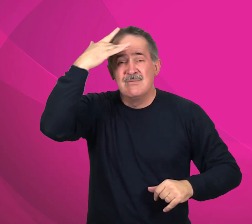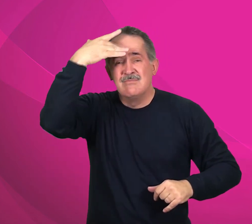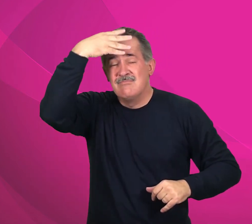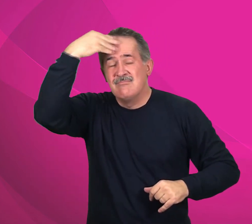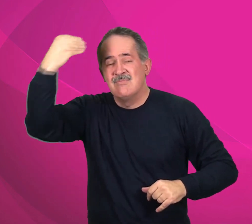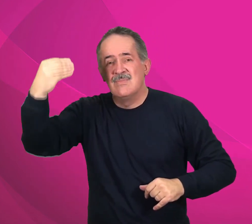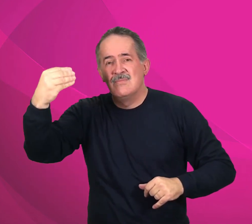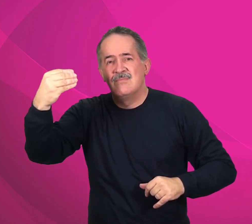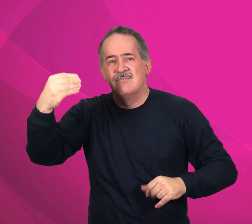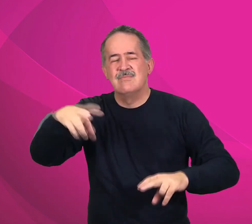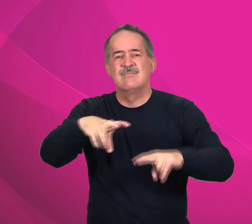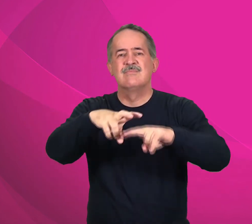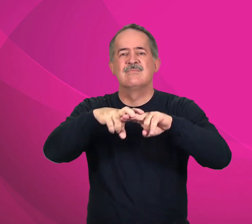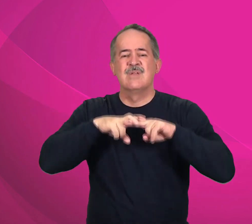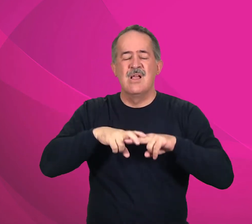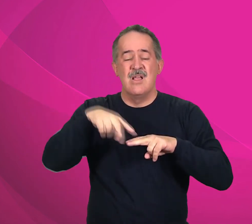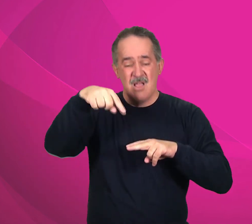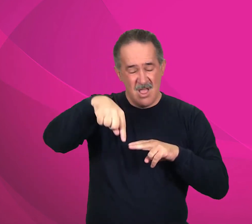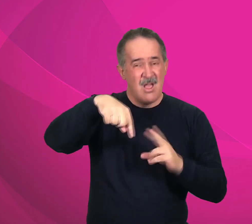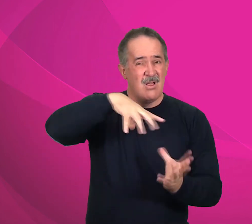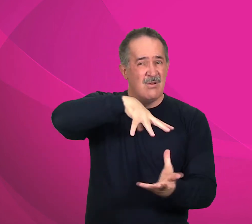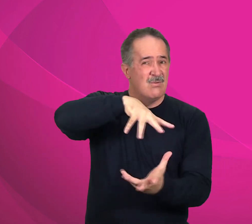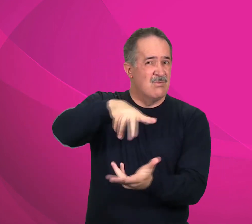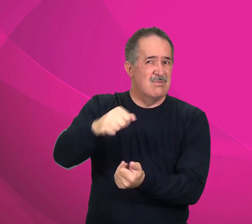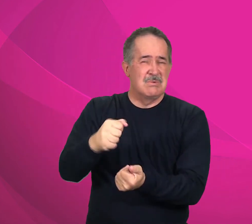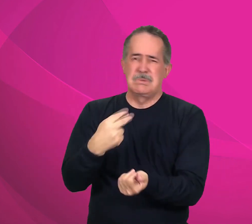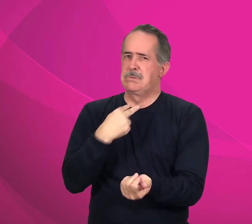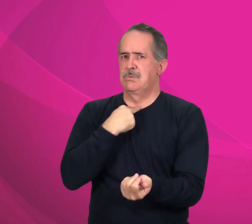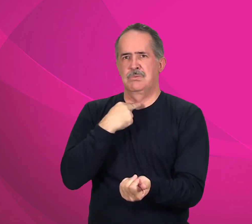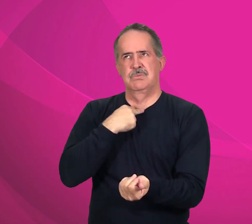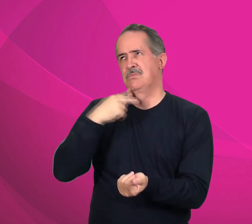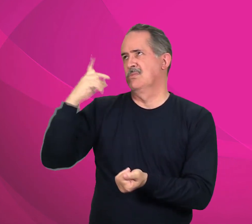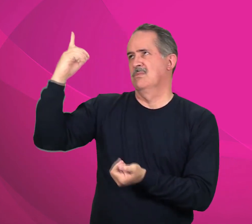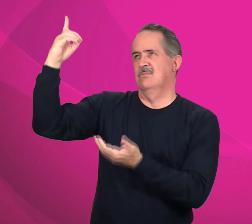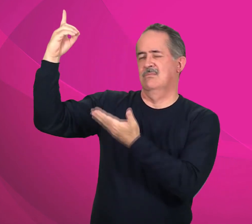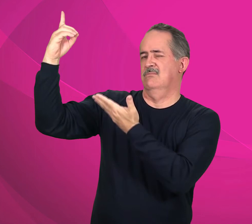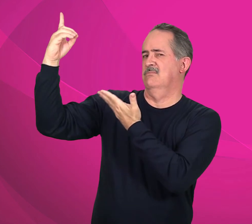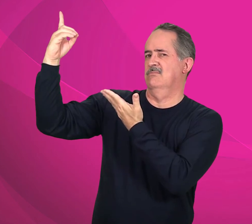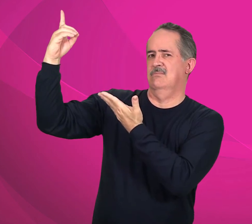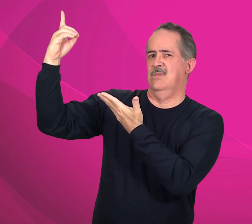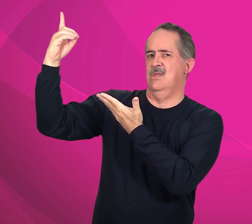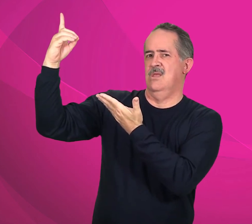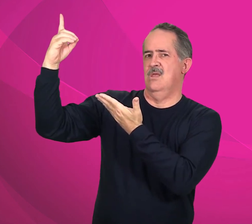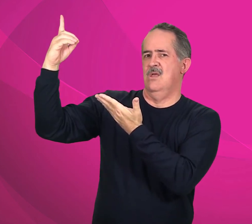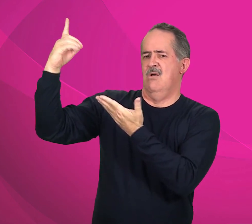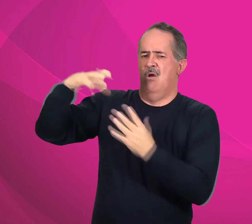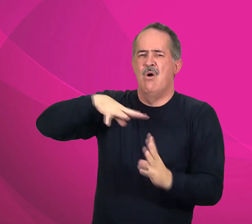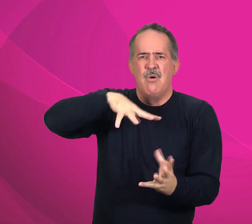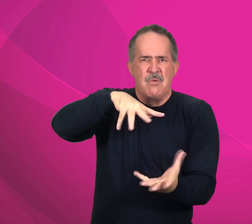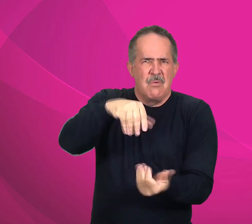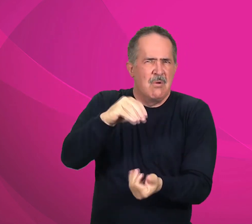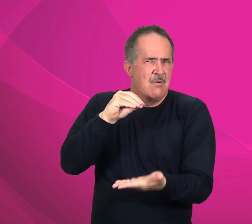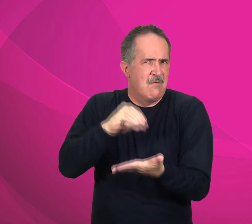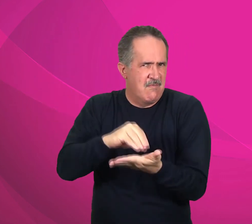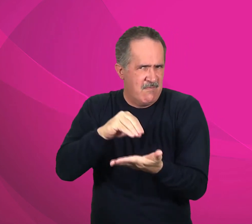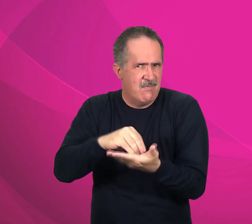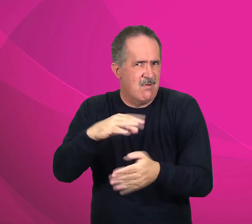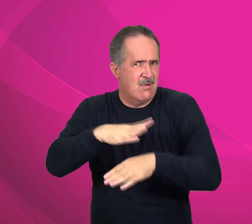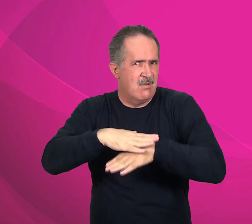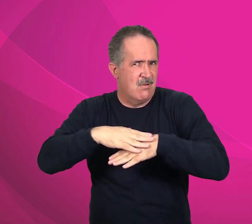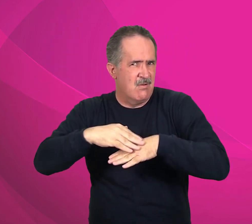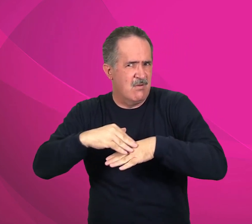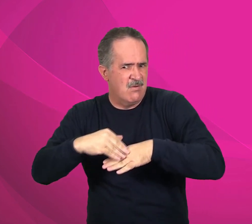sendo assim esse mundo não pode ser de deus o mundo onde falta